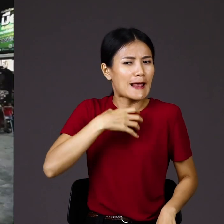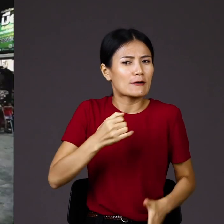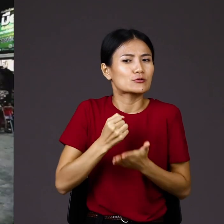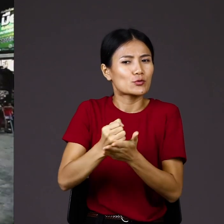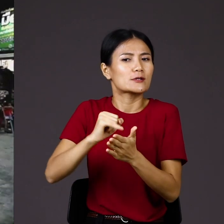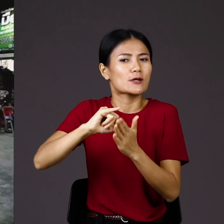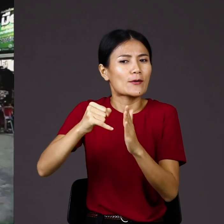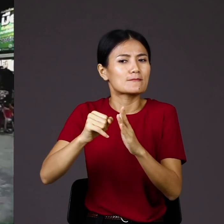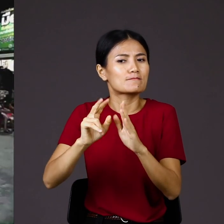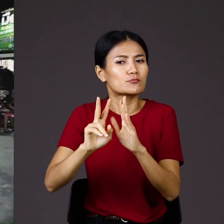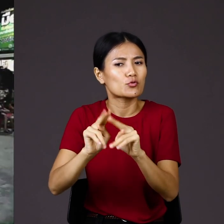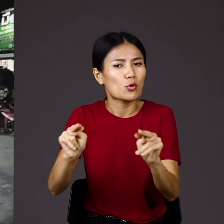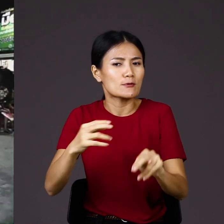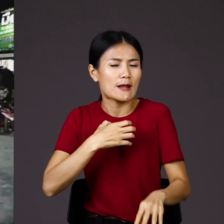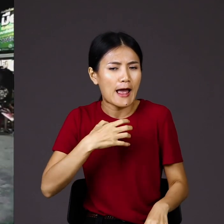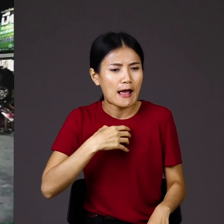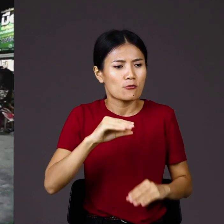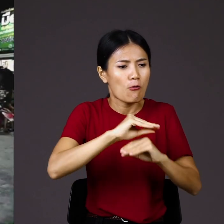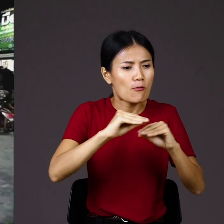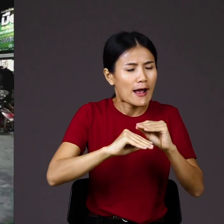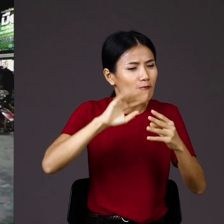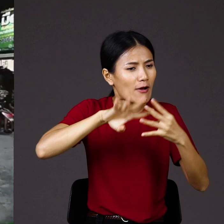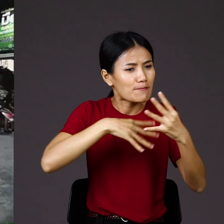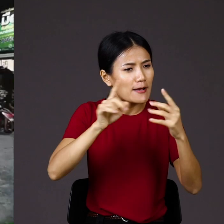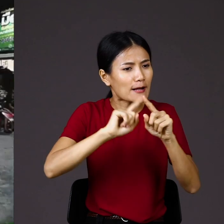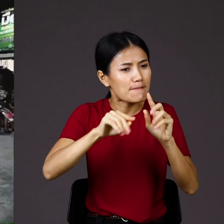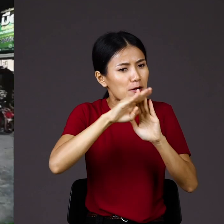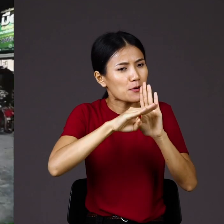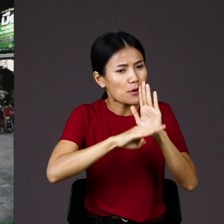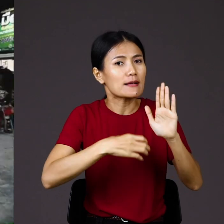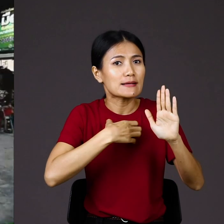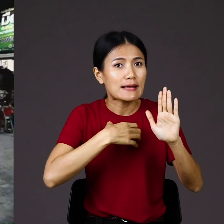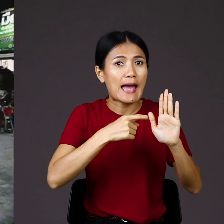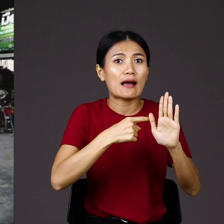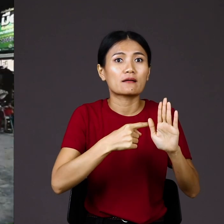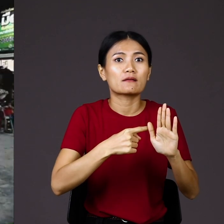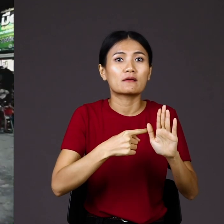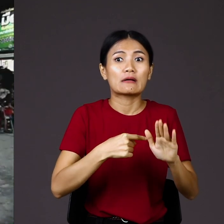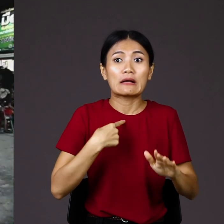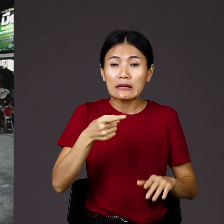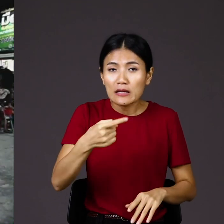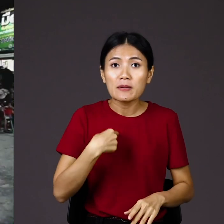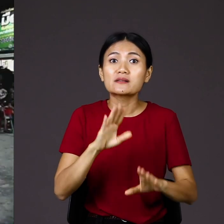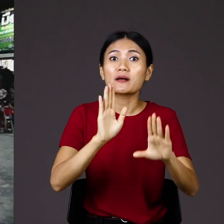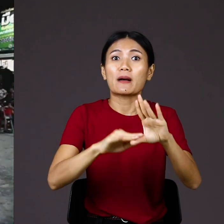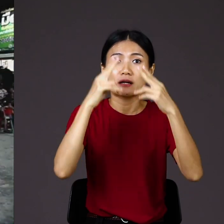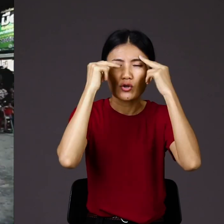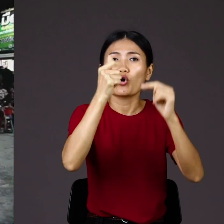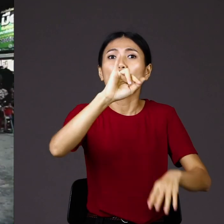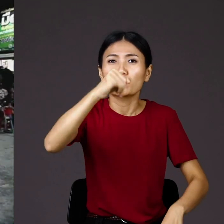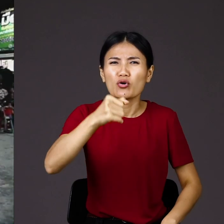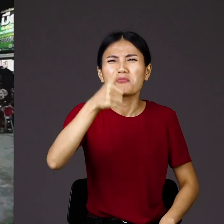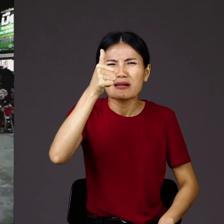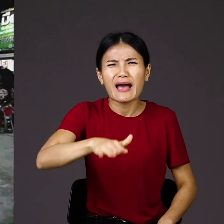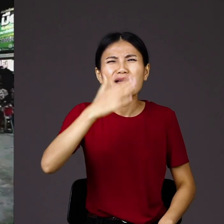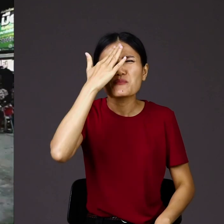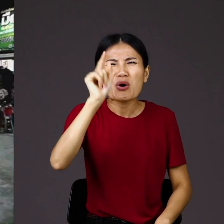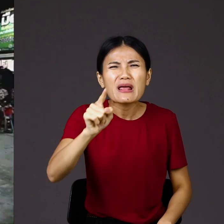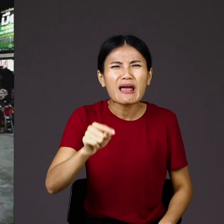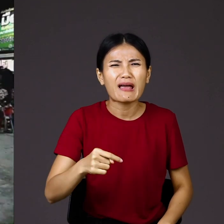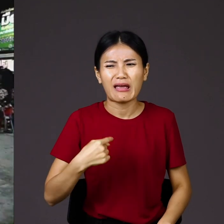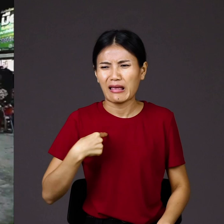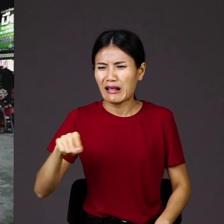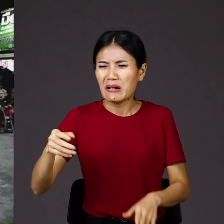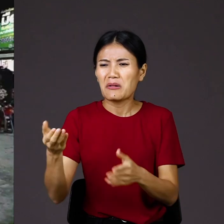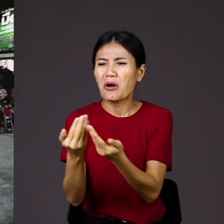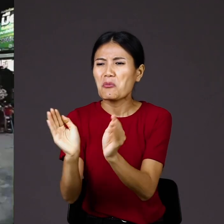ความรู้แทบตายหวังดีกับนนทบุรีอยากเปลี่ยนแปลงนนทบุรีแทบตายมีโครงการนโยบายเต็มไปหมดแต่เขาต้องไปต่อแถวเข้าบ้าน